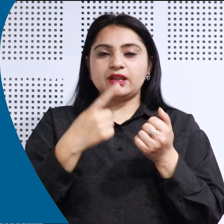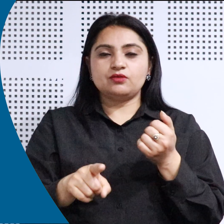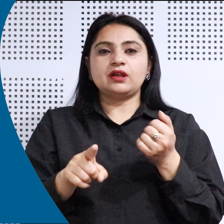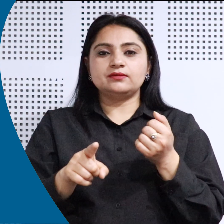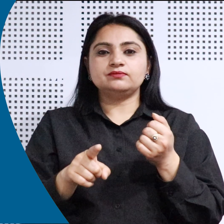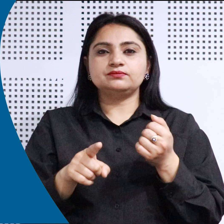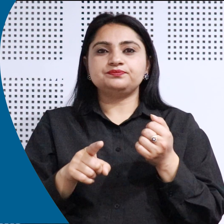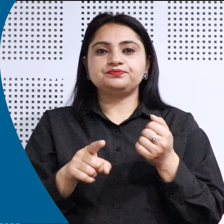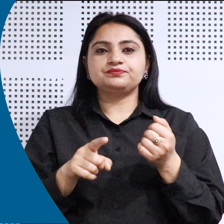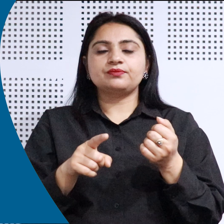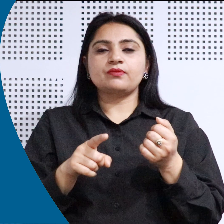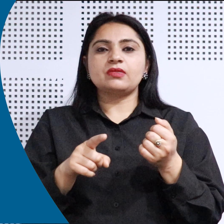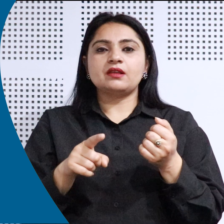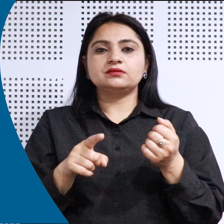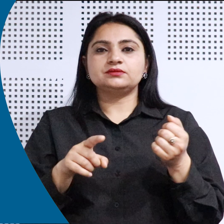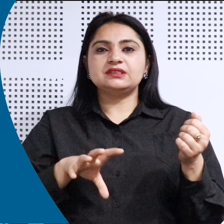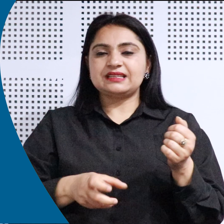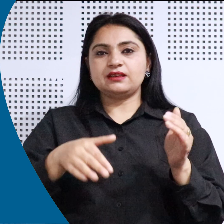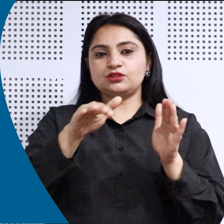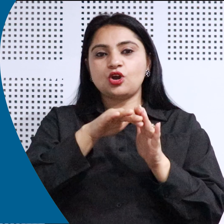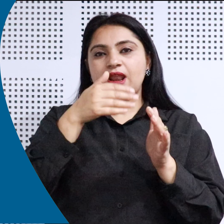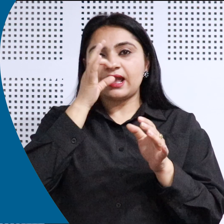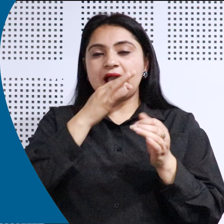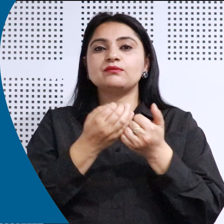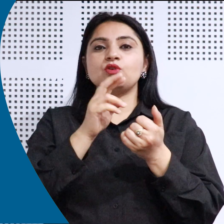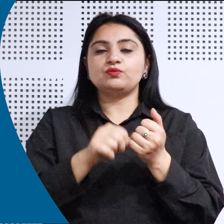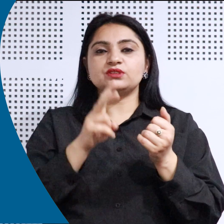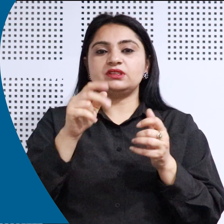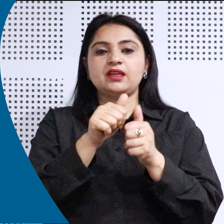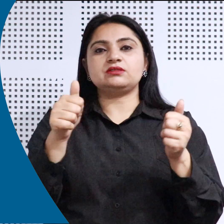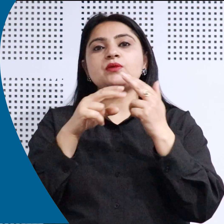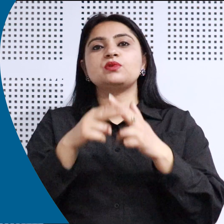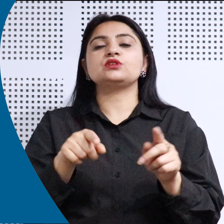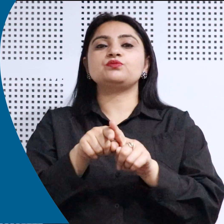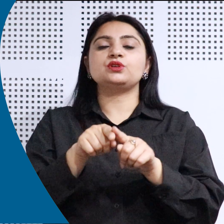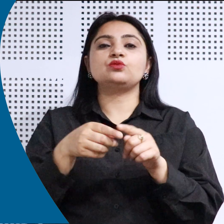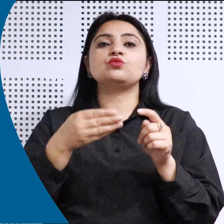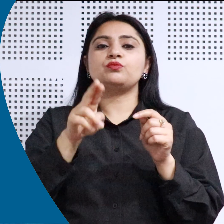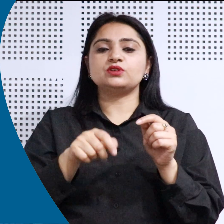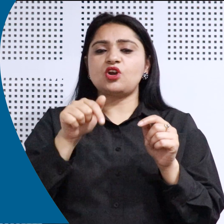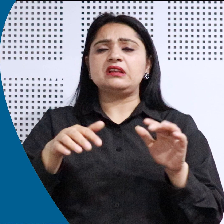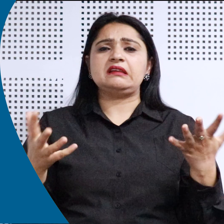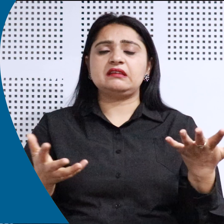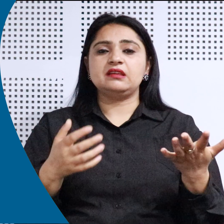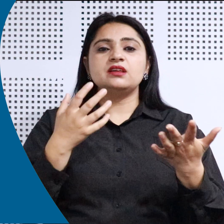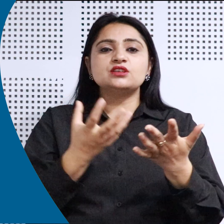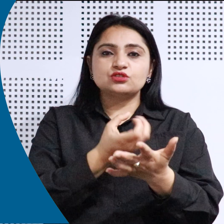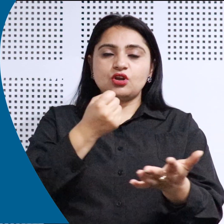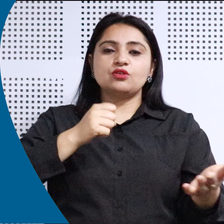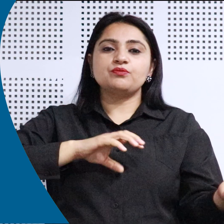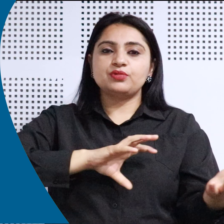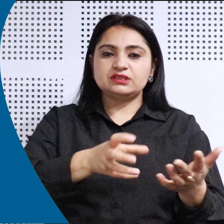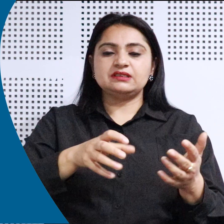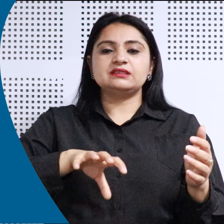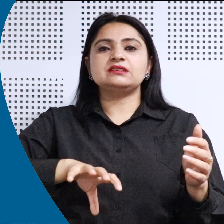हैसियत संघ र प्रदेशले चाहिँ स्थानीय तहलाई कायम गर्नुपर्छ र त्यसको लागि त्यही अनुसारको बजेट विनियोजन हुनुपर्छ। अब अहिले के छ त भन्दाखेरि संघ र प्रदेशले स्थानीय